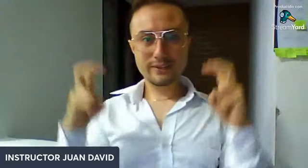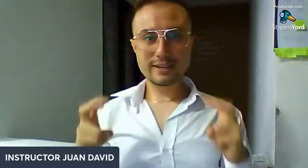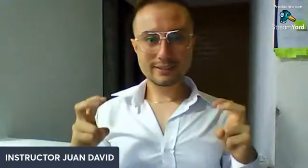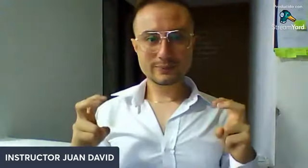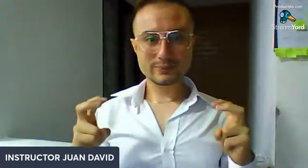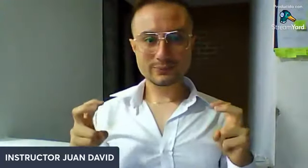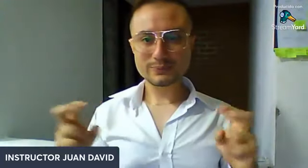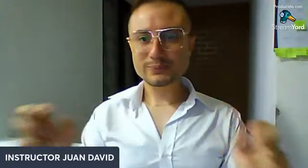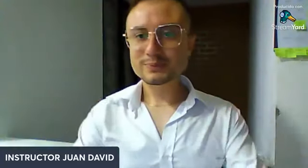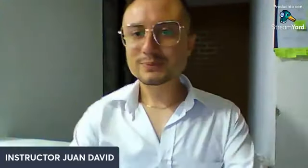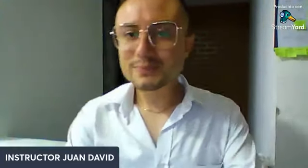Feria.